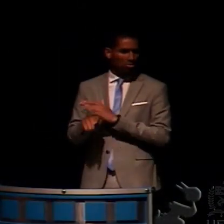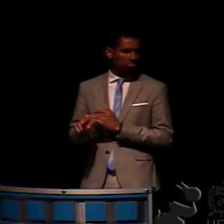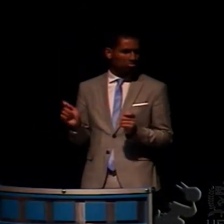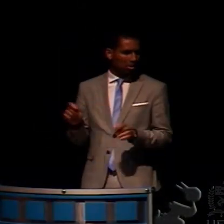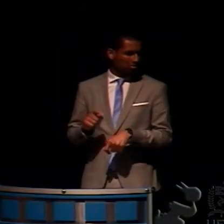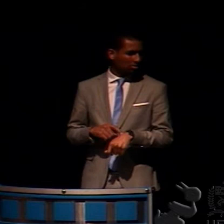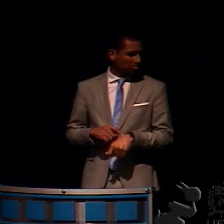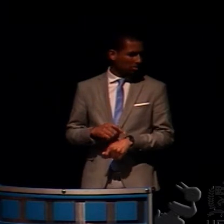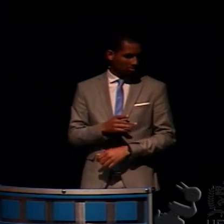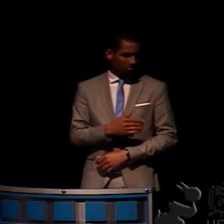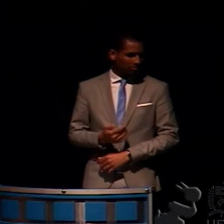formadores desses alunos.